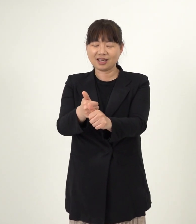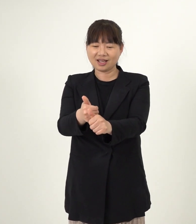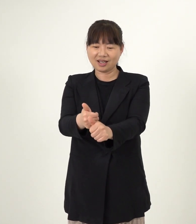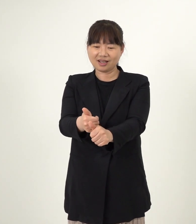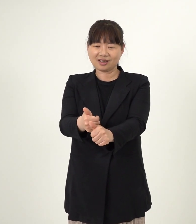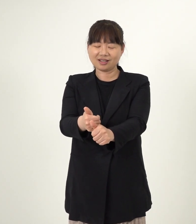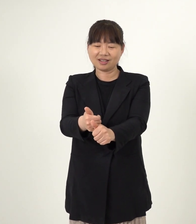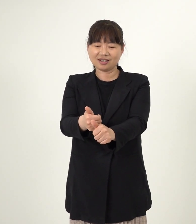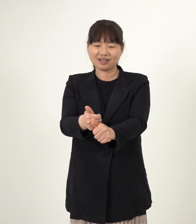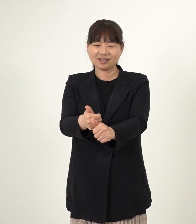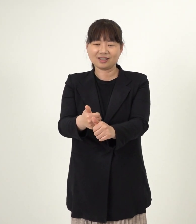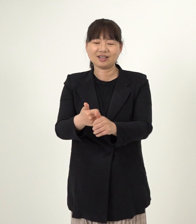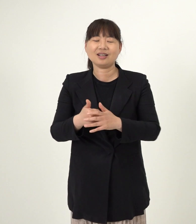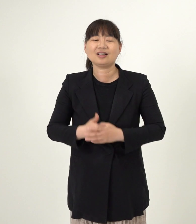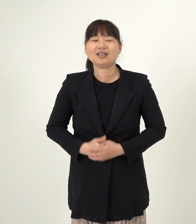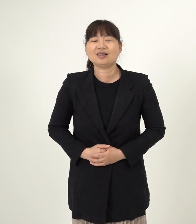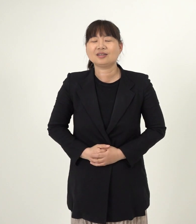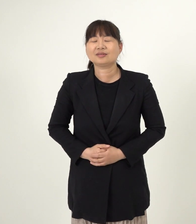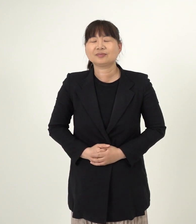따라갑니다.